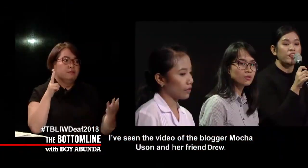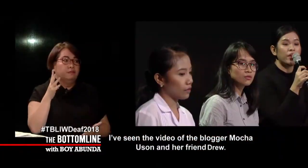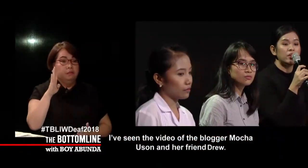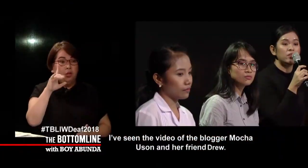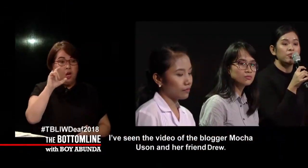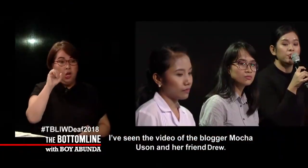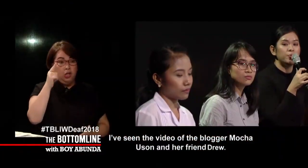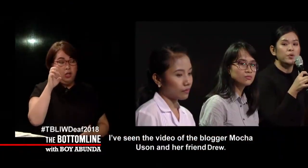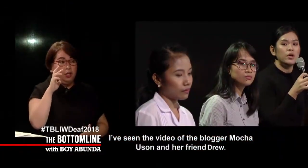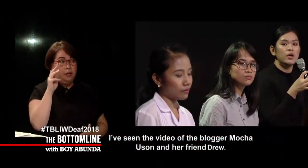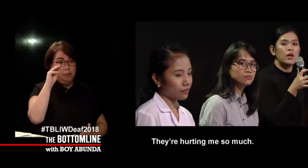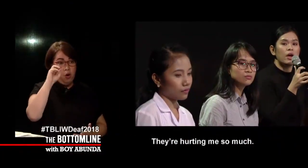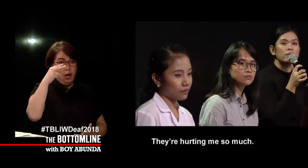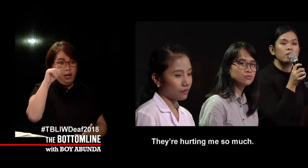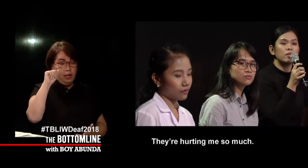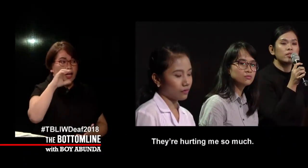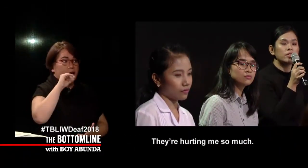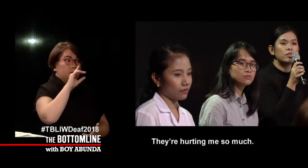her friend, Drew.